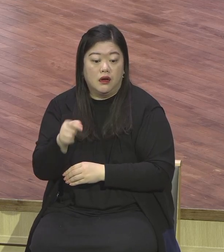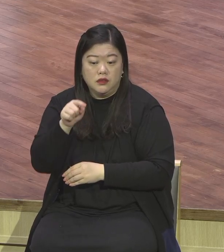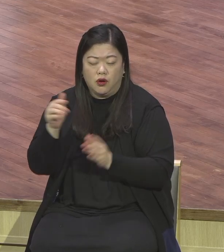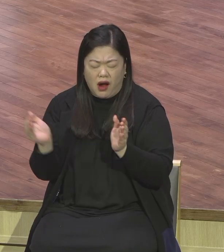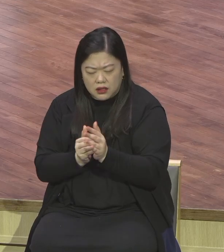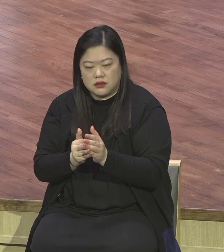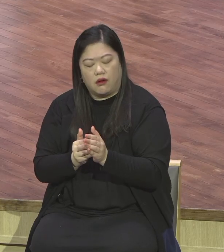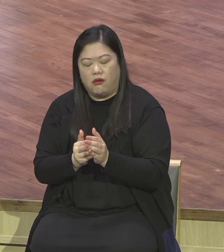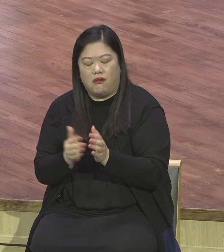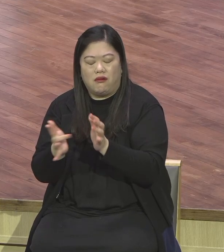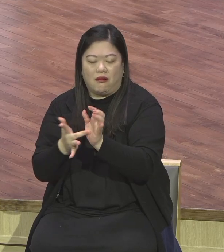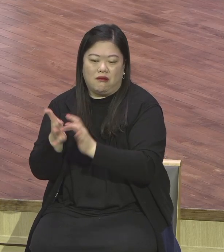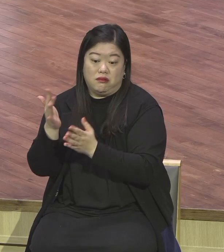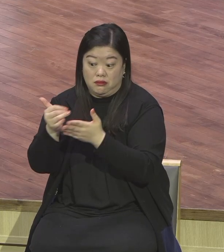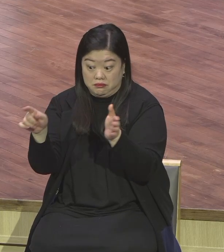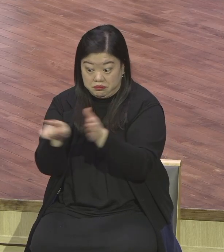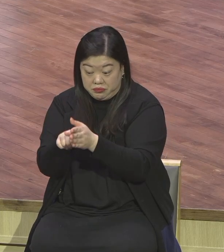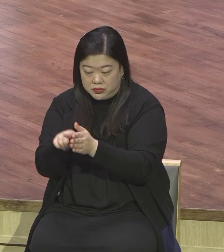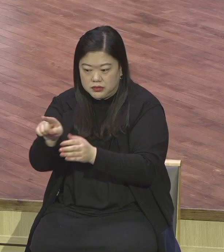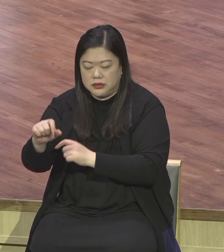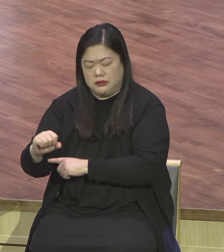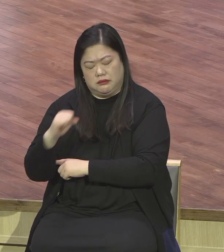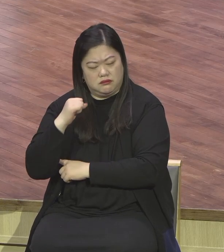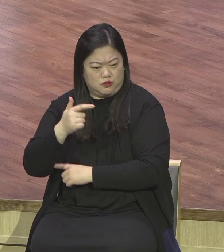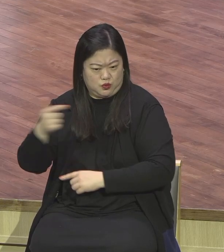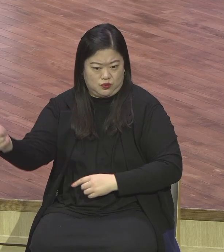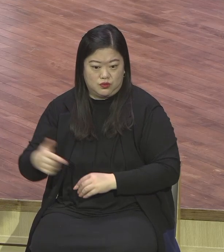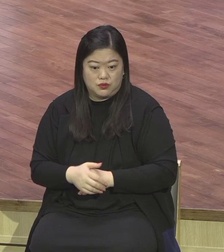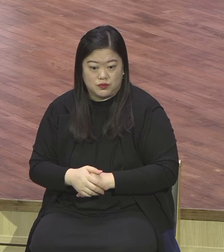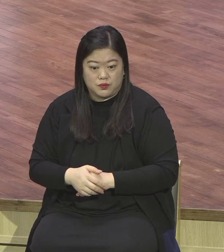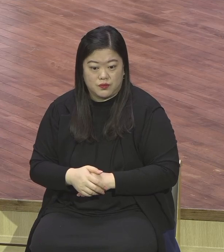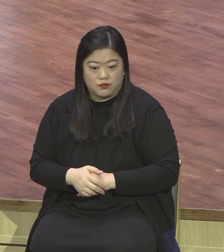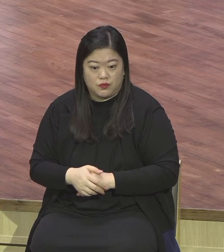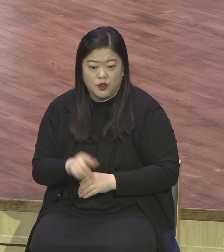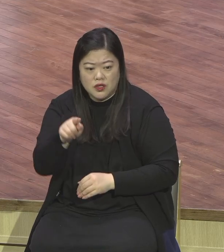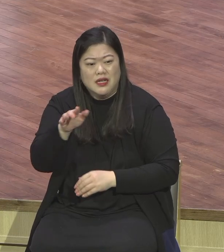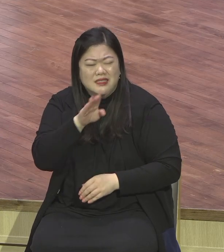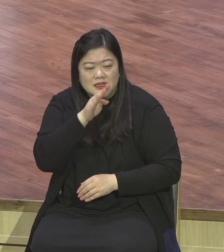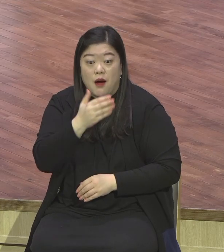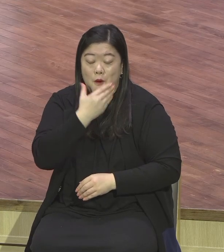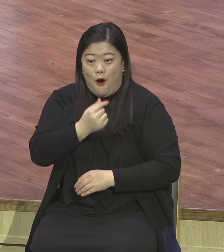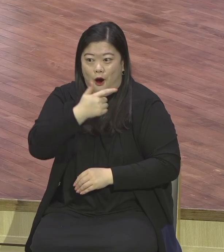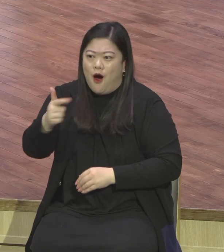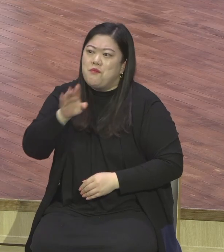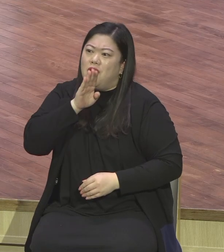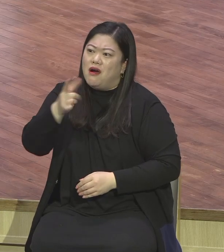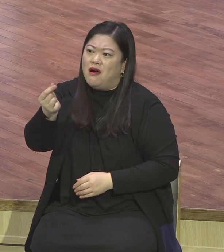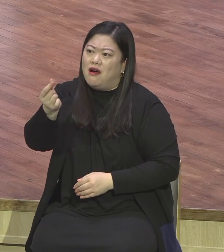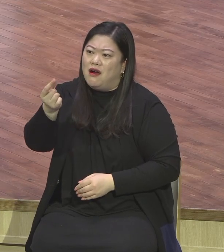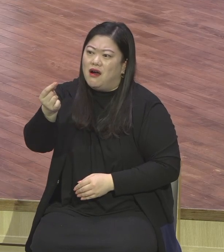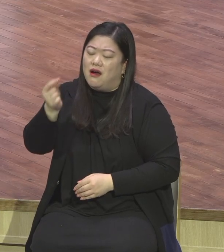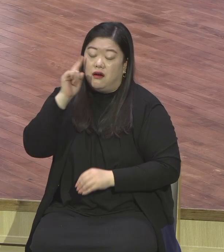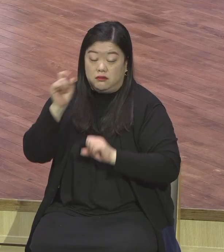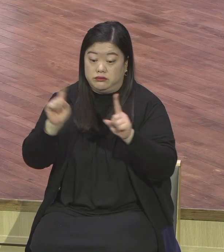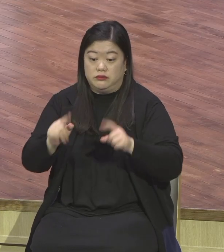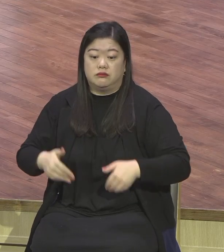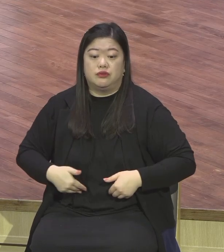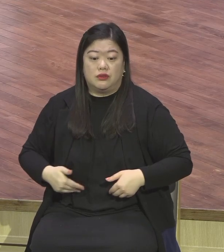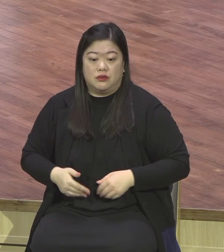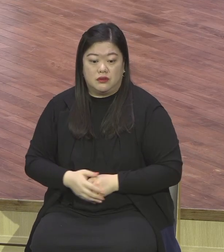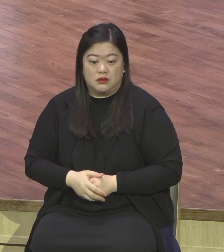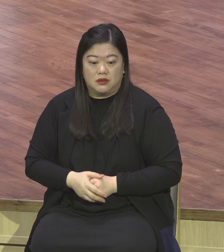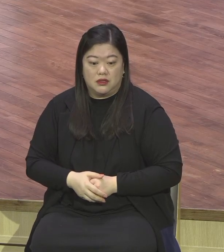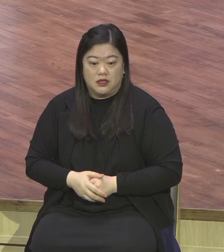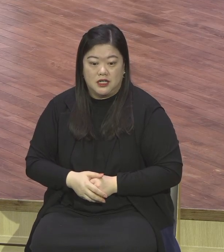대단한 거예요 예수 믿는 축복이 얼마나 큰가를 여러분이 삶 속에 늘 체험하는 이런 성탄절, 부활절 절기가